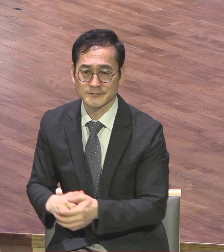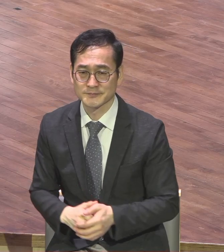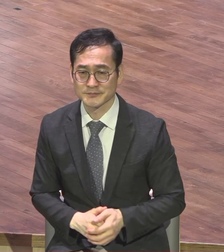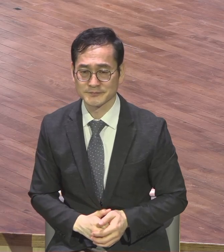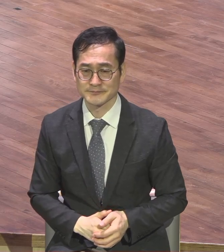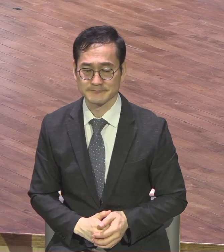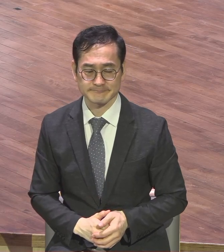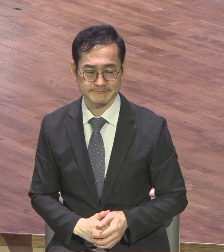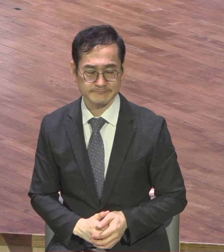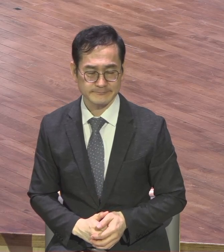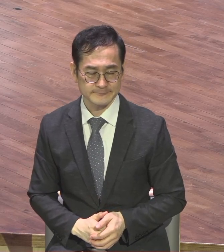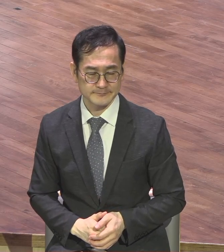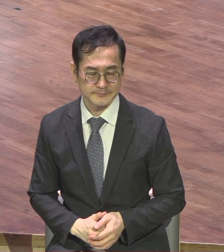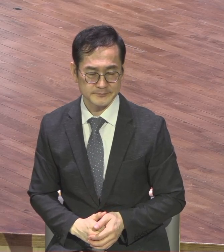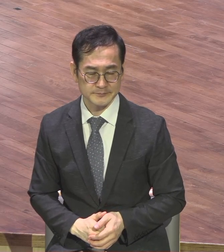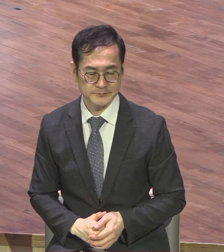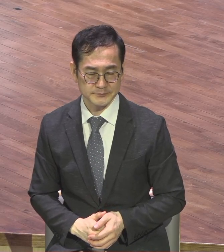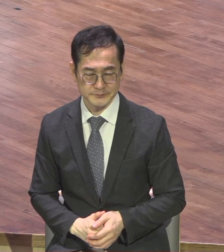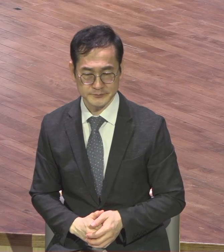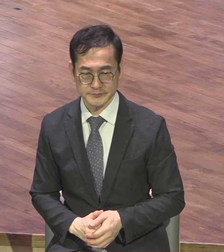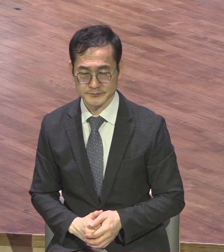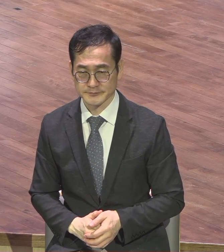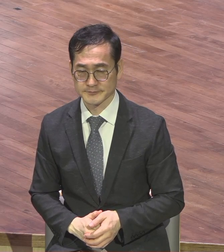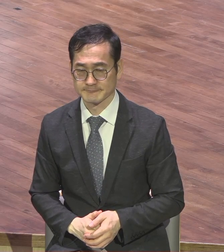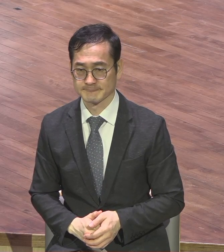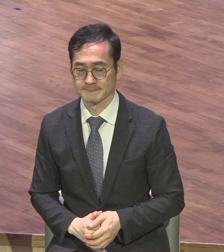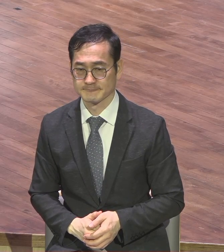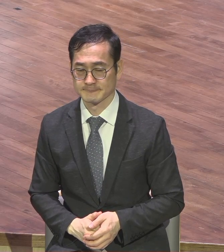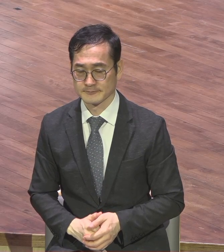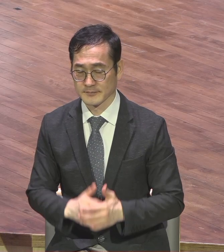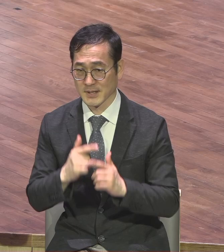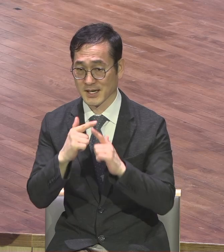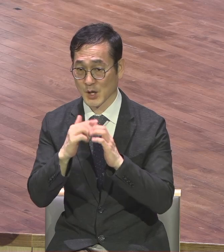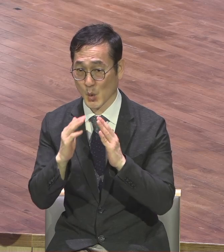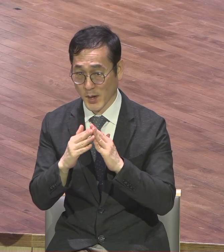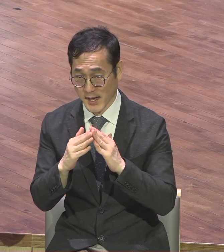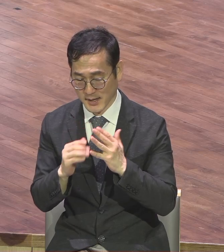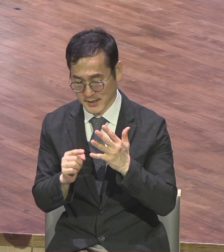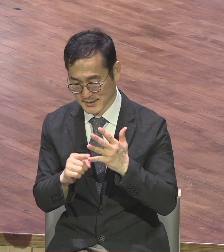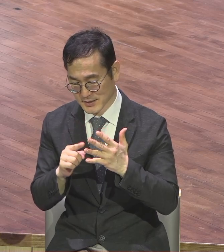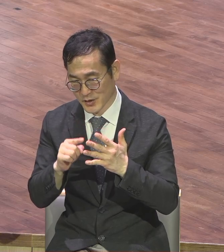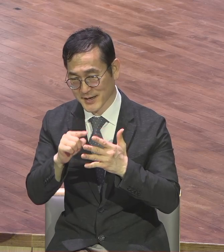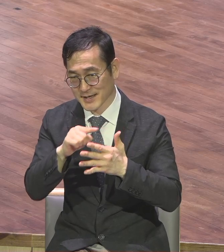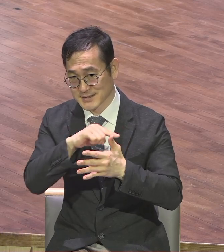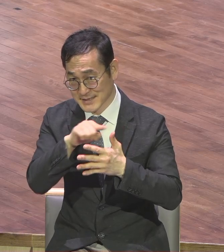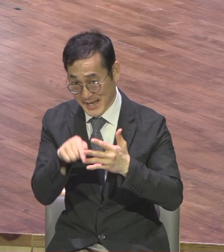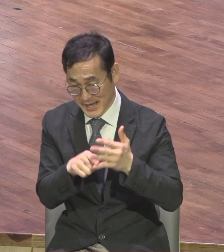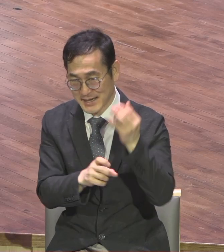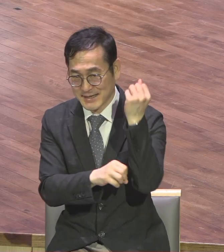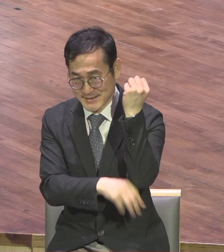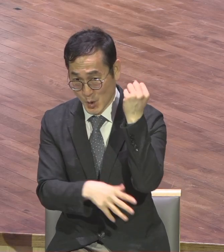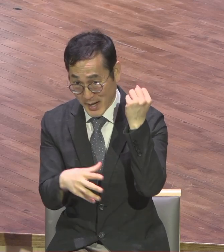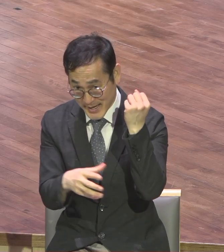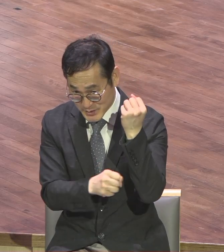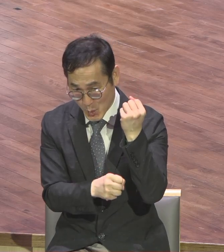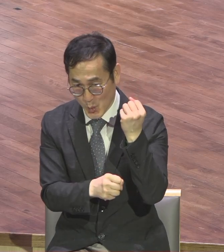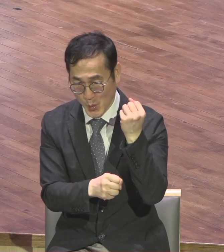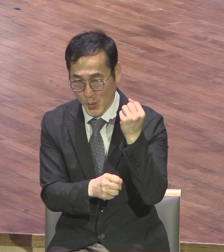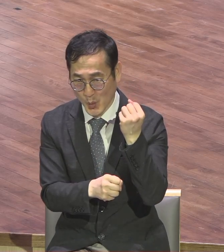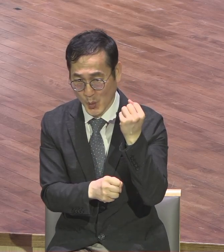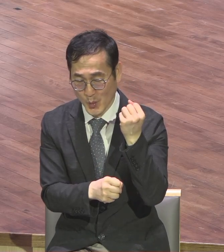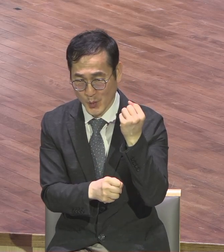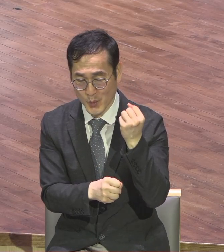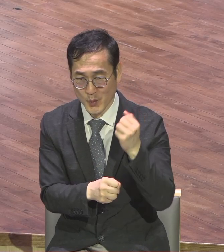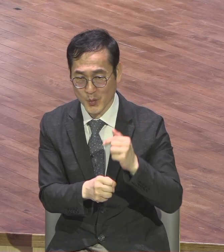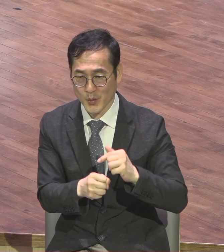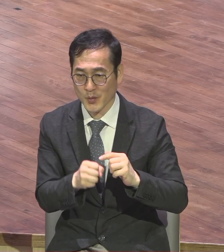그래서 이렇게 말씀을 그렇게 정리해 드렸습니다. 우리 교회는 다섯 가지 기초를 하는 교회다. 성경에